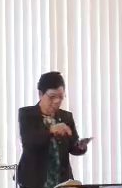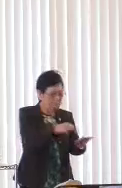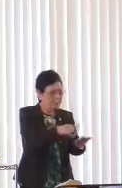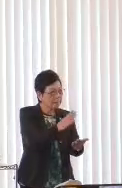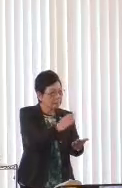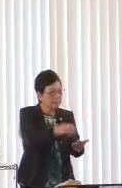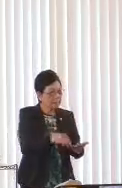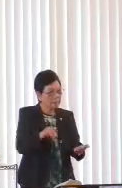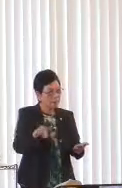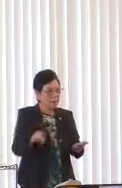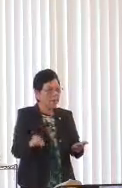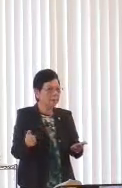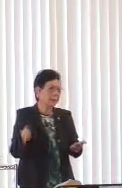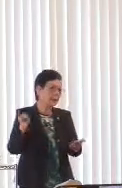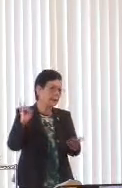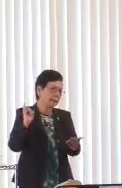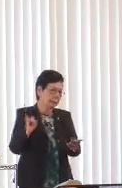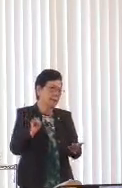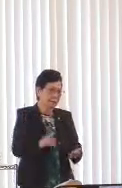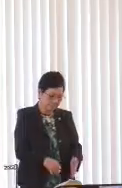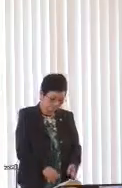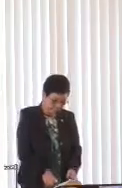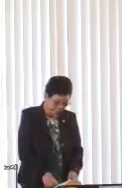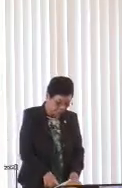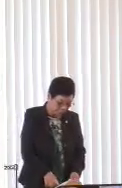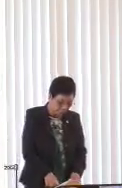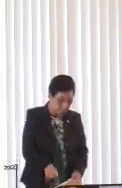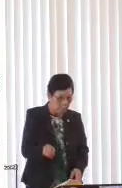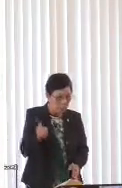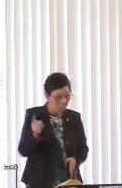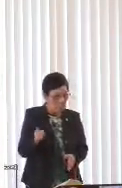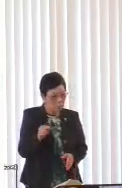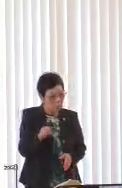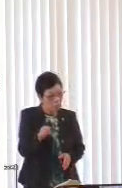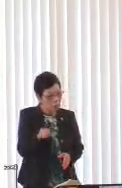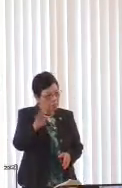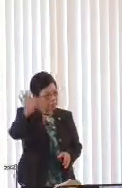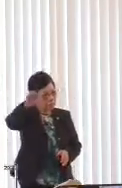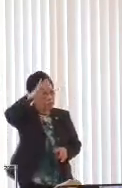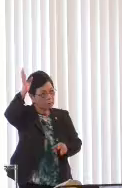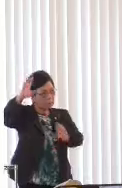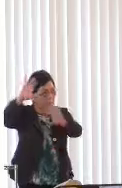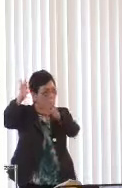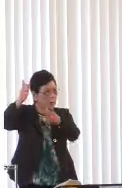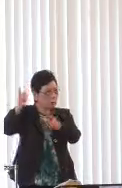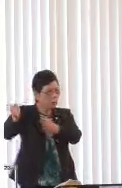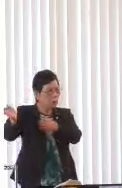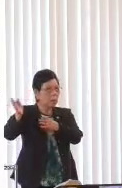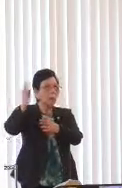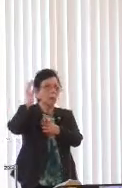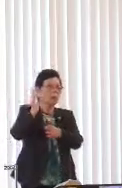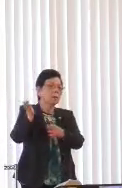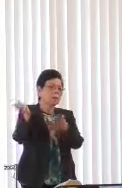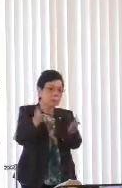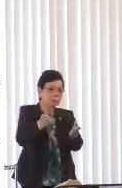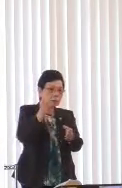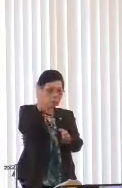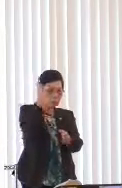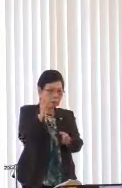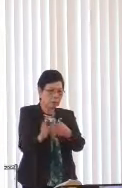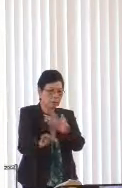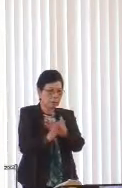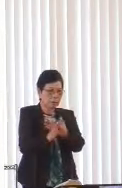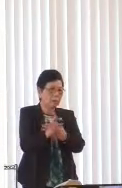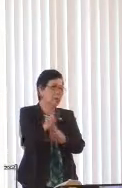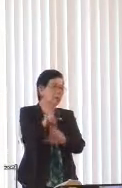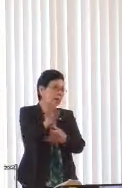マタイによる福音書25章の1節からお読みいたします。そこで天の国は次のように例えられる。